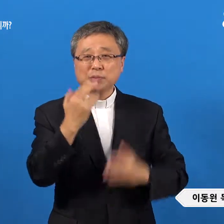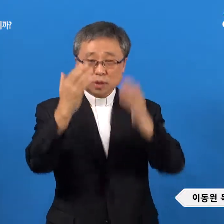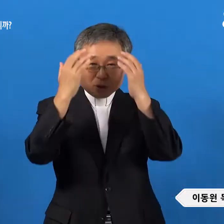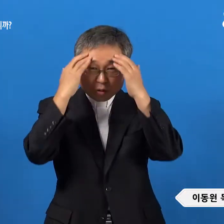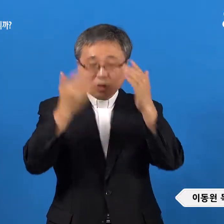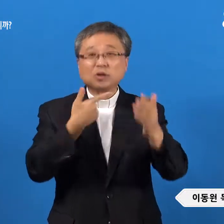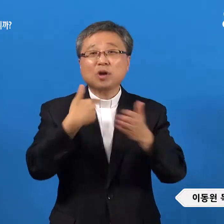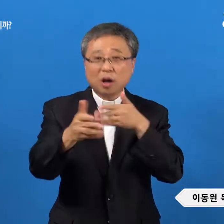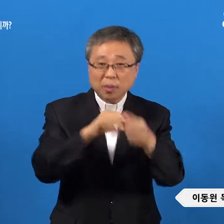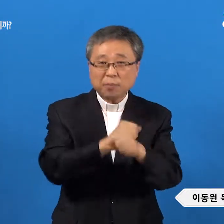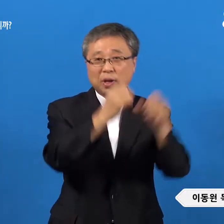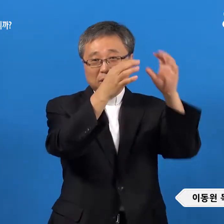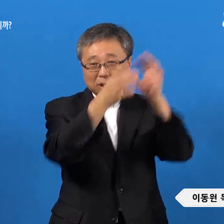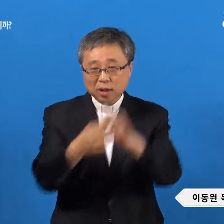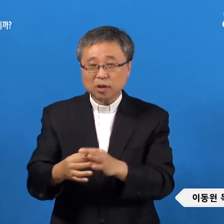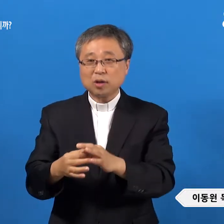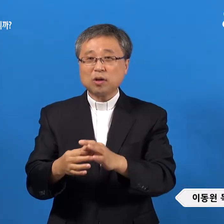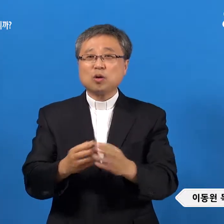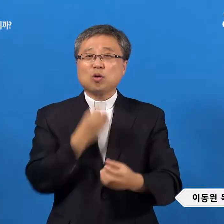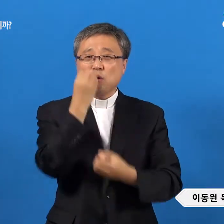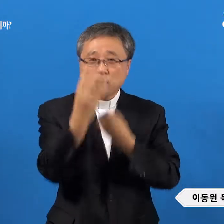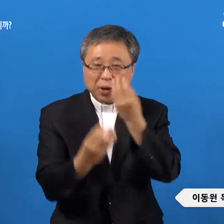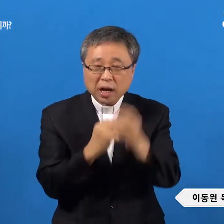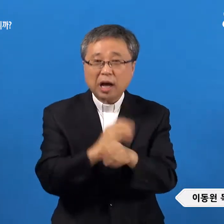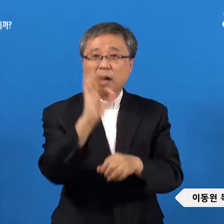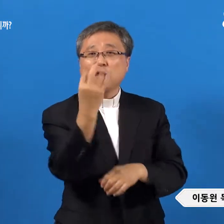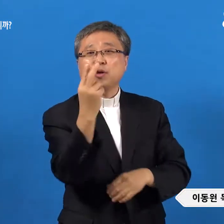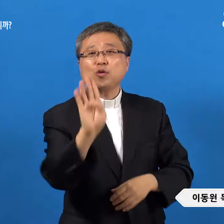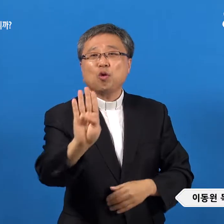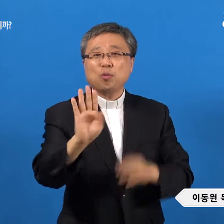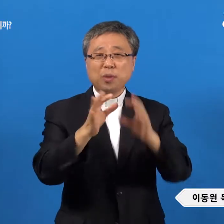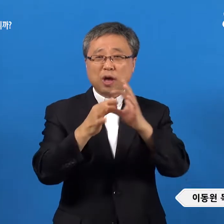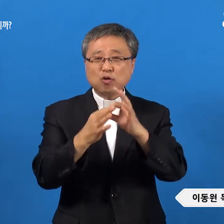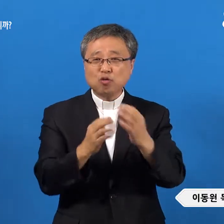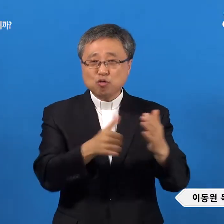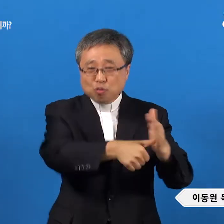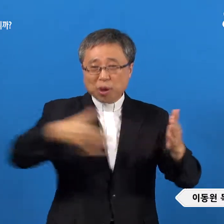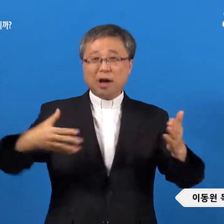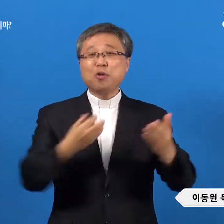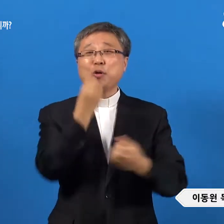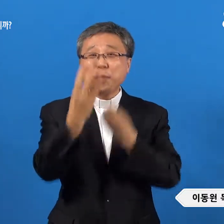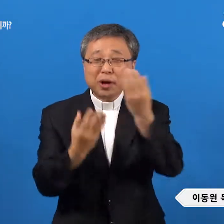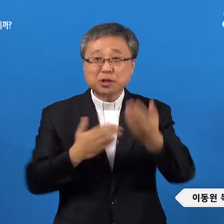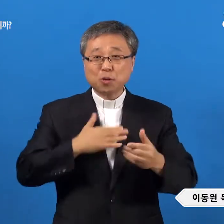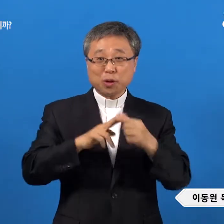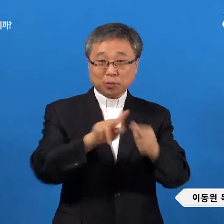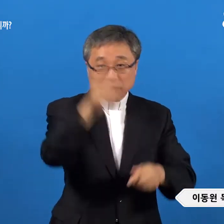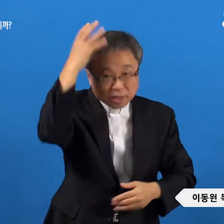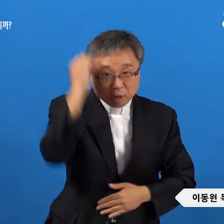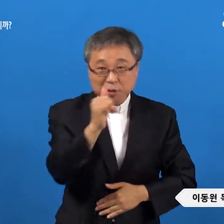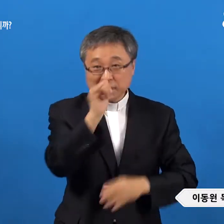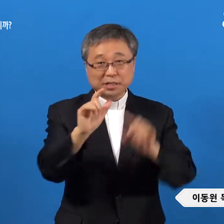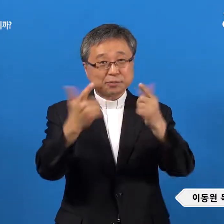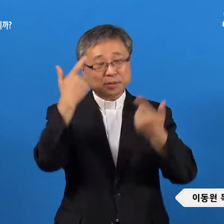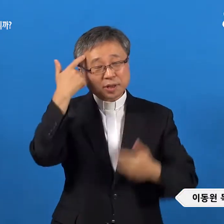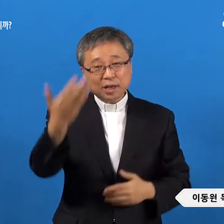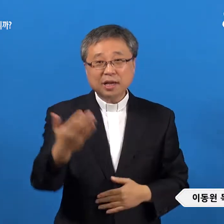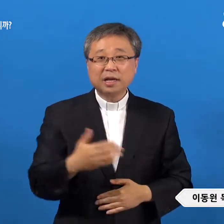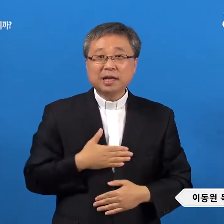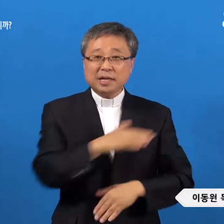고통을 경험하면서 고백한 욥의 유명한 고백을 저와 여러분은 기억하고 있지 않습니까? 자, 잘